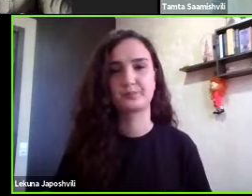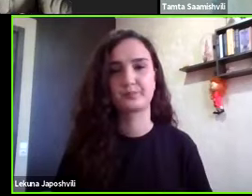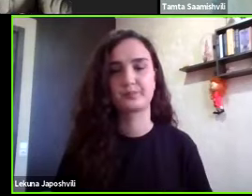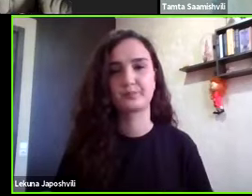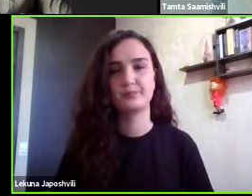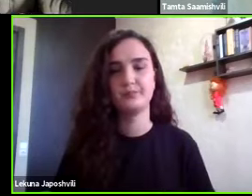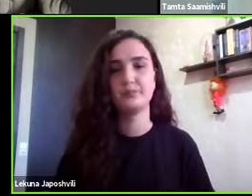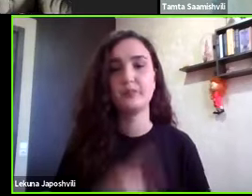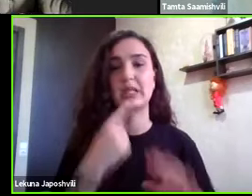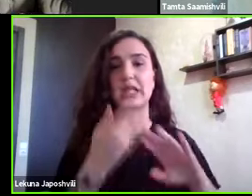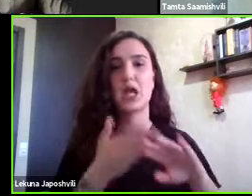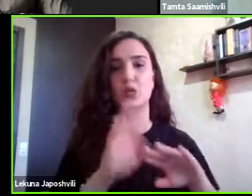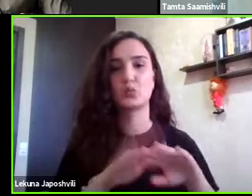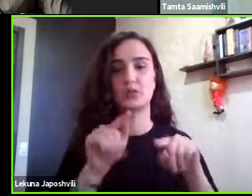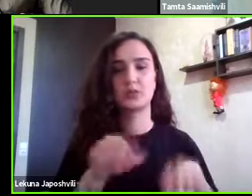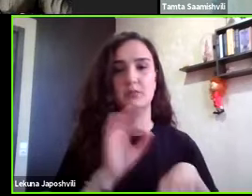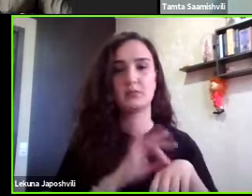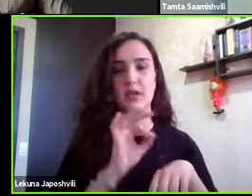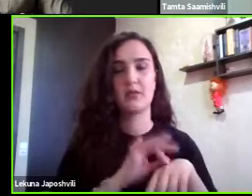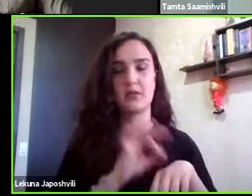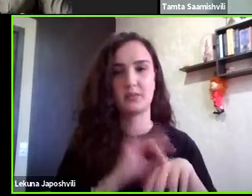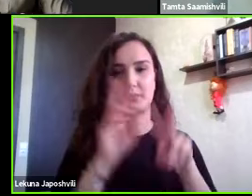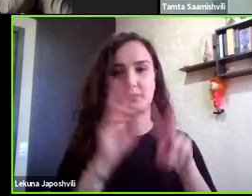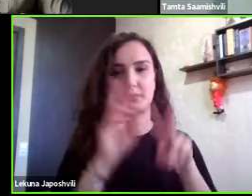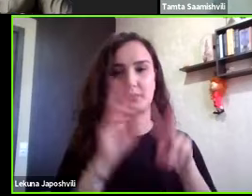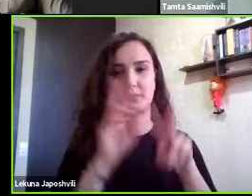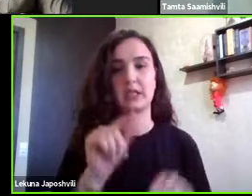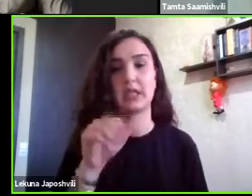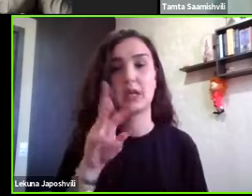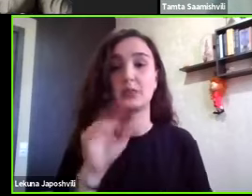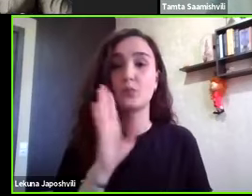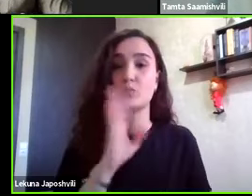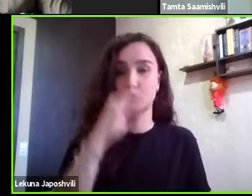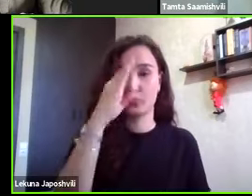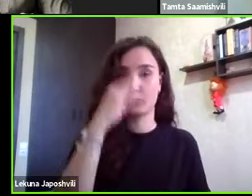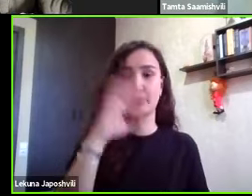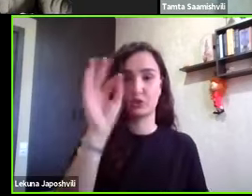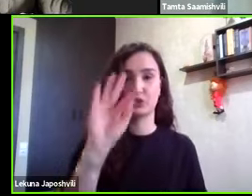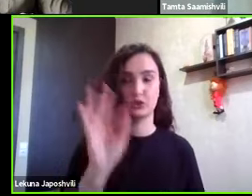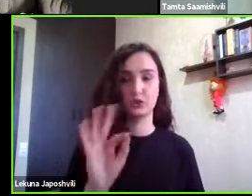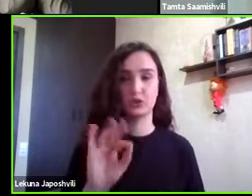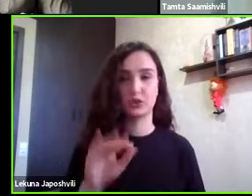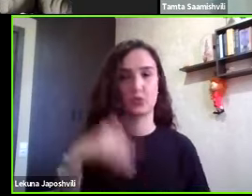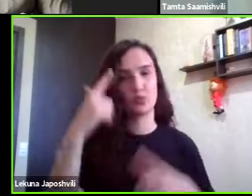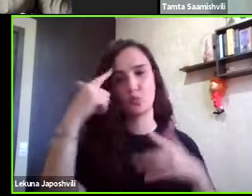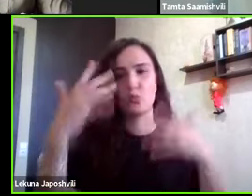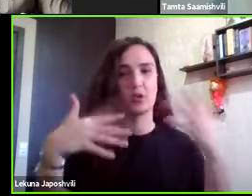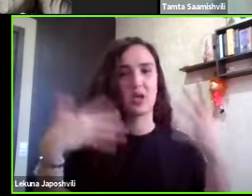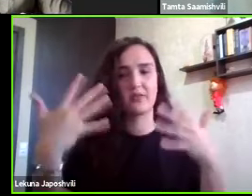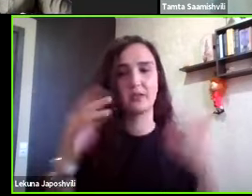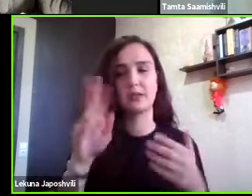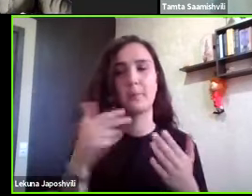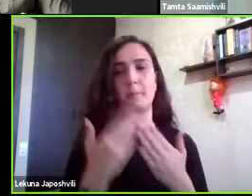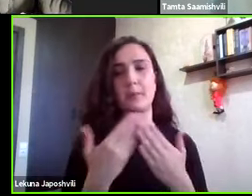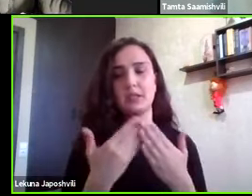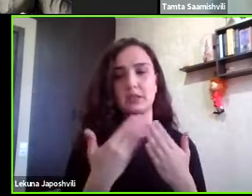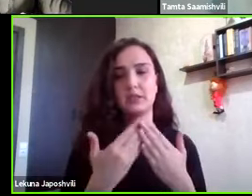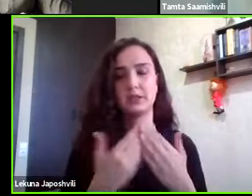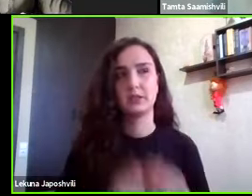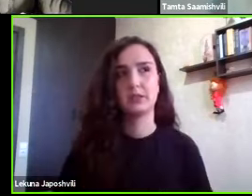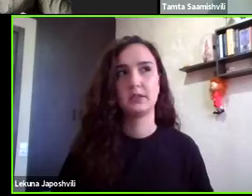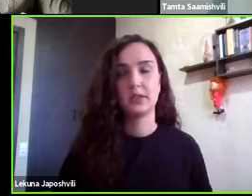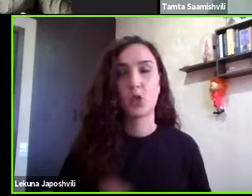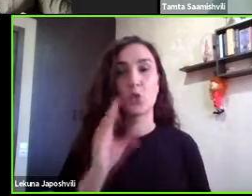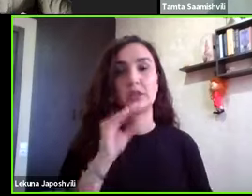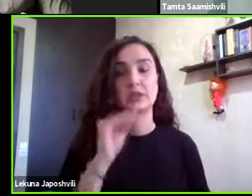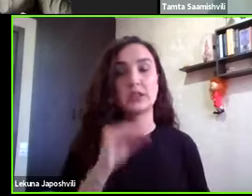ინფექცია გართულდეს ამ დაავადებით. ეხლა თამთა მშობლები ხანდახან ხშირად ურევენ ხოლმე და აი თქვათ, როდესაც